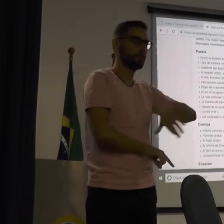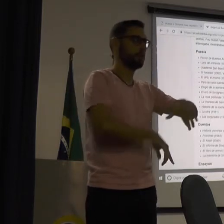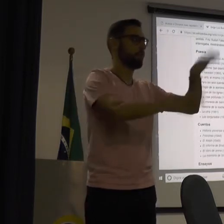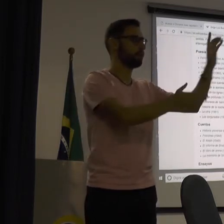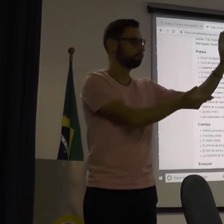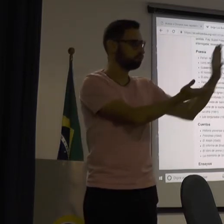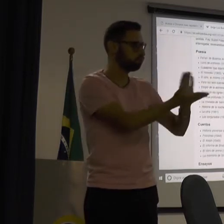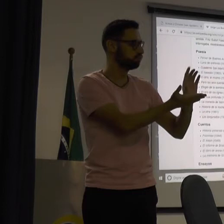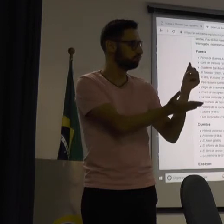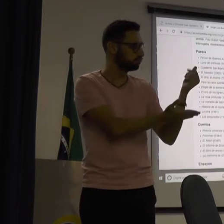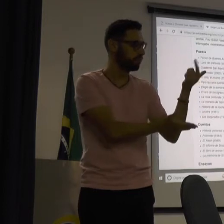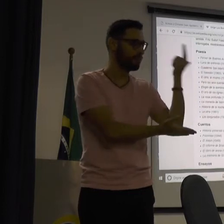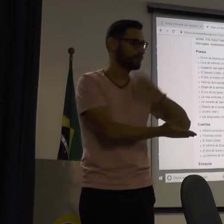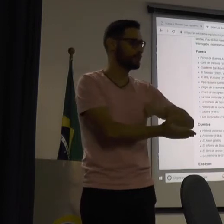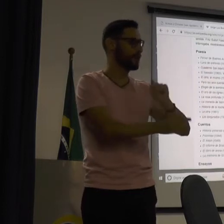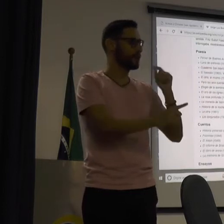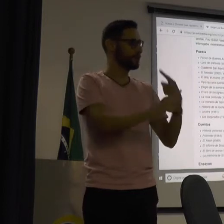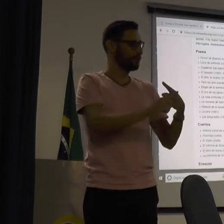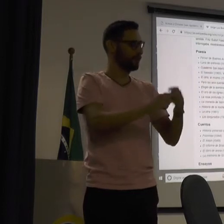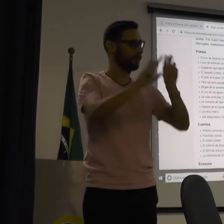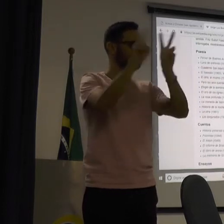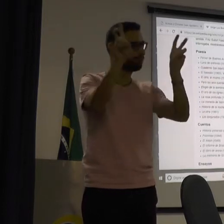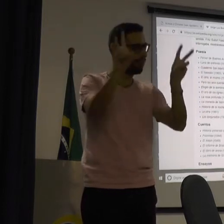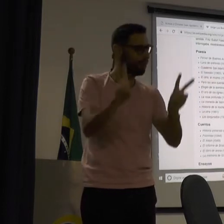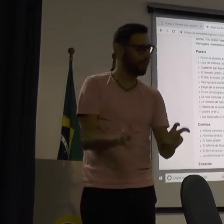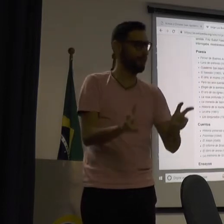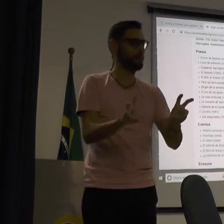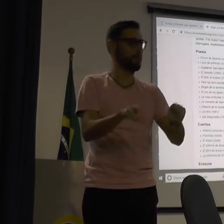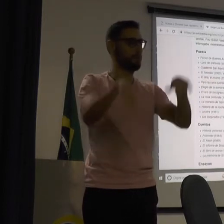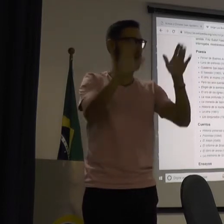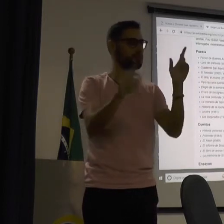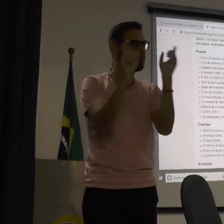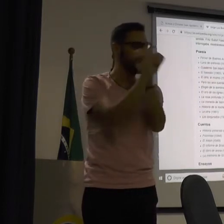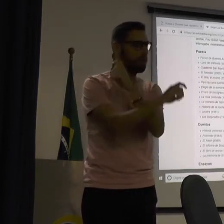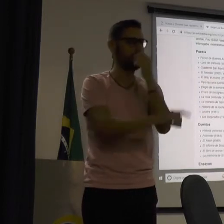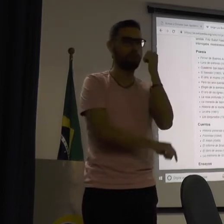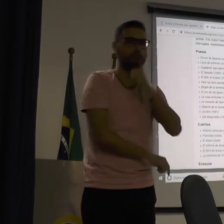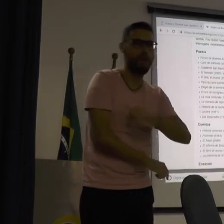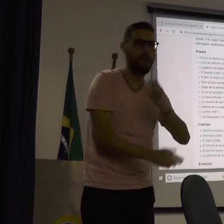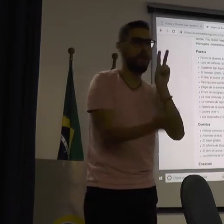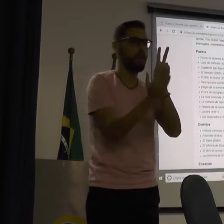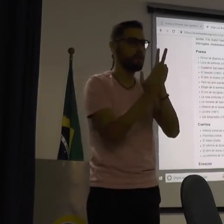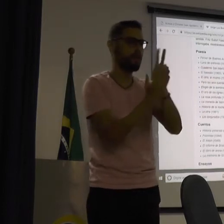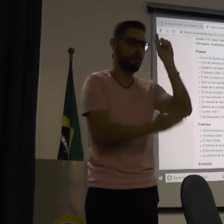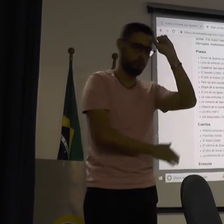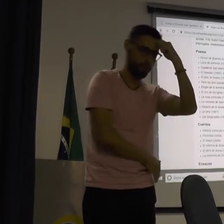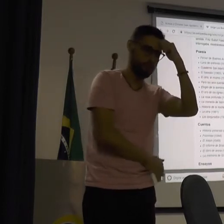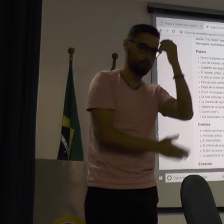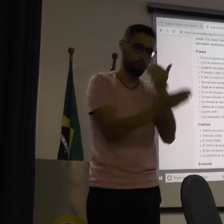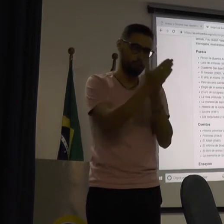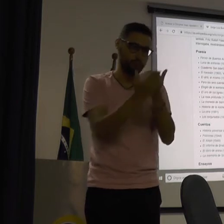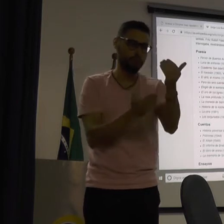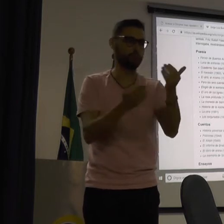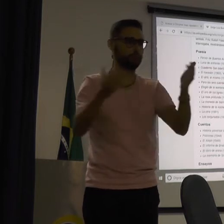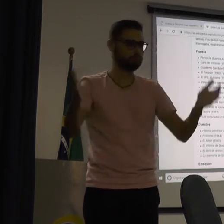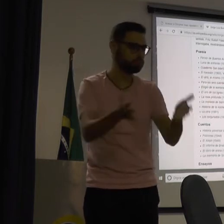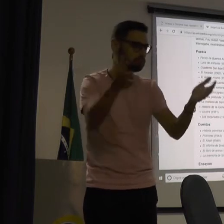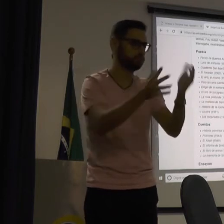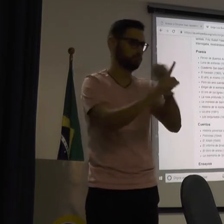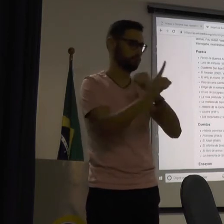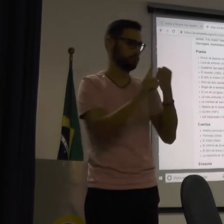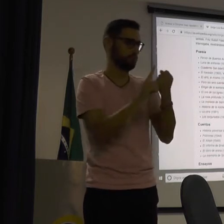financiamento fácil, né? Com esses temas difíceis, porque estão aceitos. Antes era proibido, agora